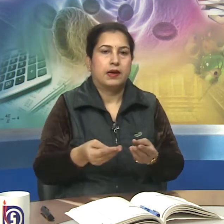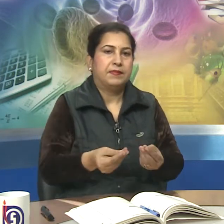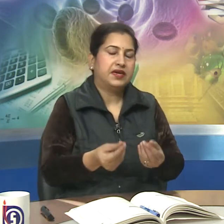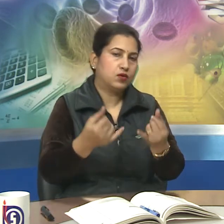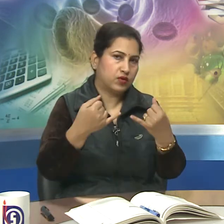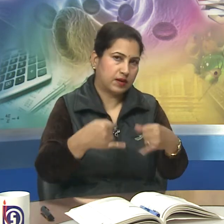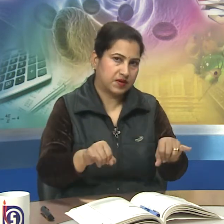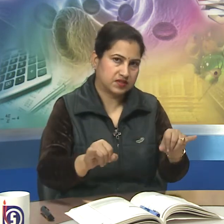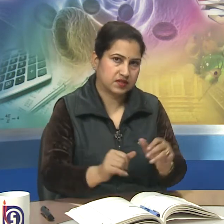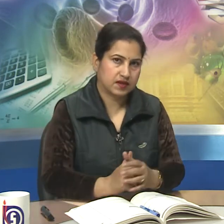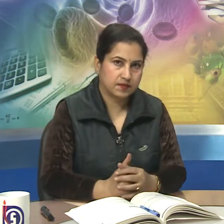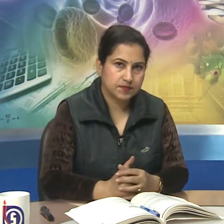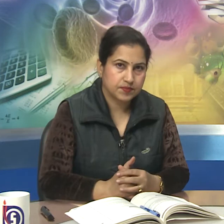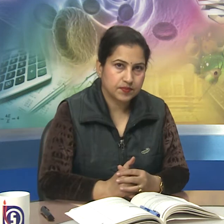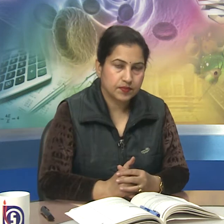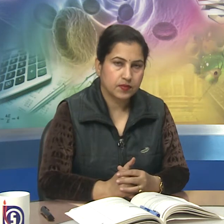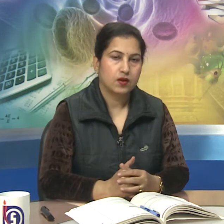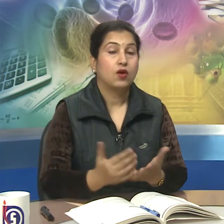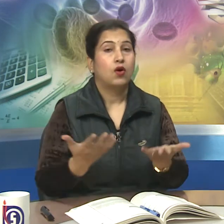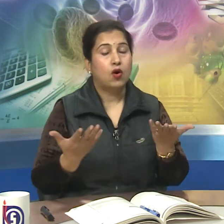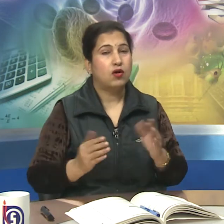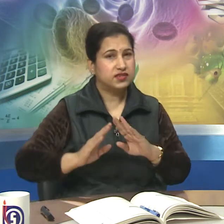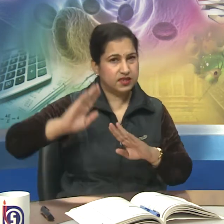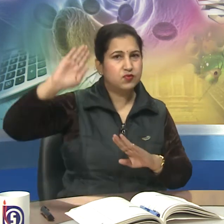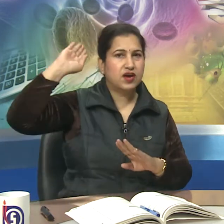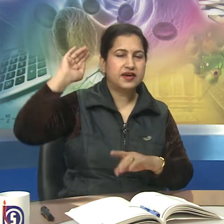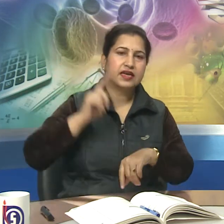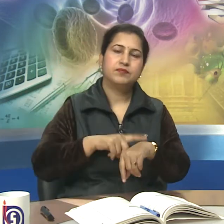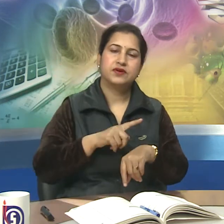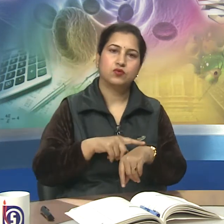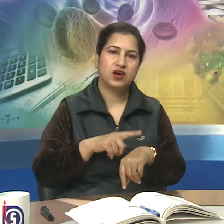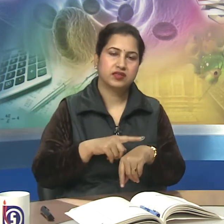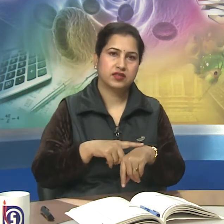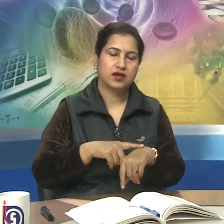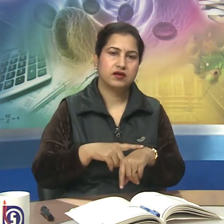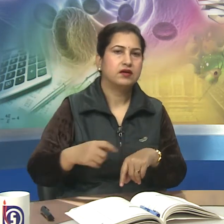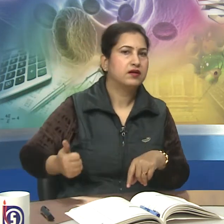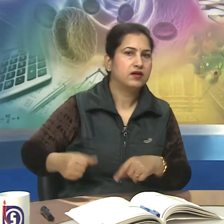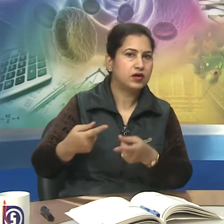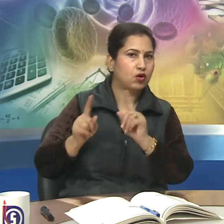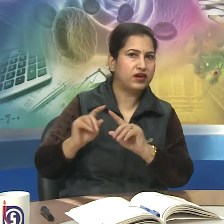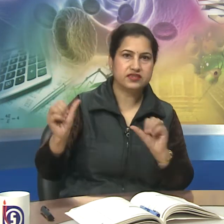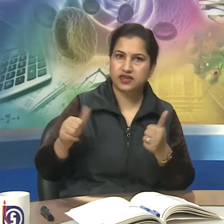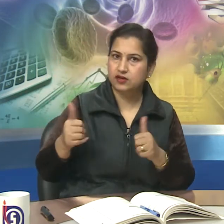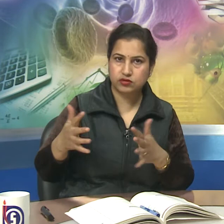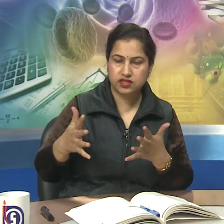मिट्टी को खराब कर सकता है है और जैसे पुराने टाइम पर हुआ करता था टॉयलेट्स नहीं होते थे